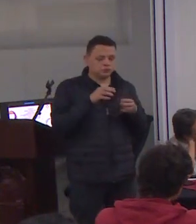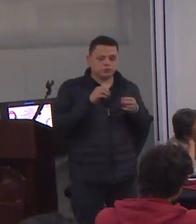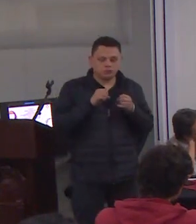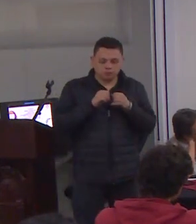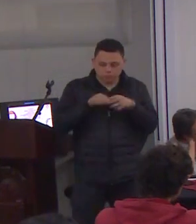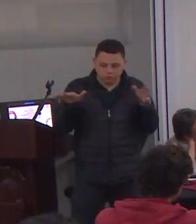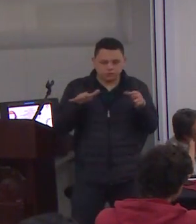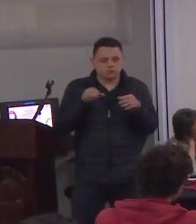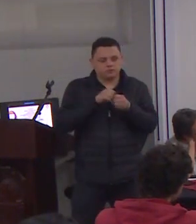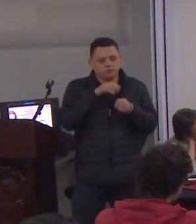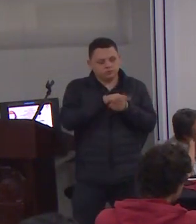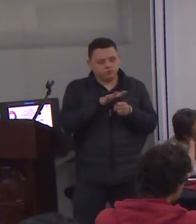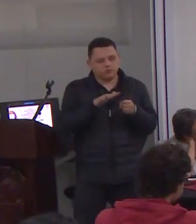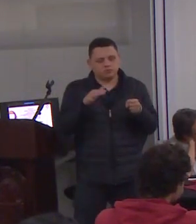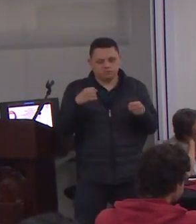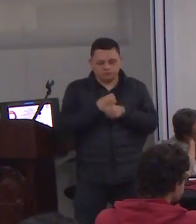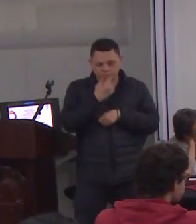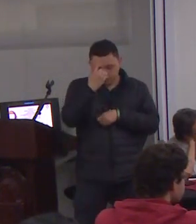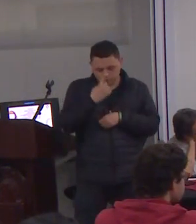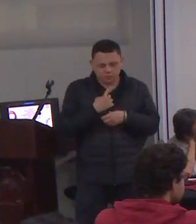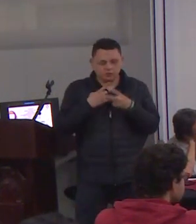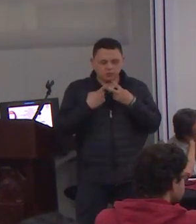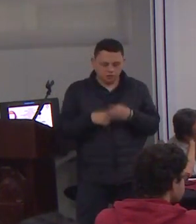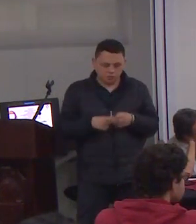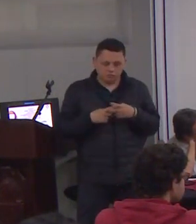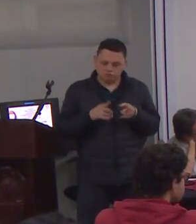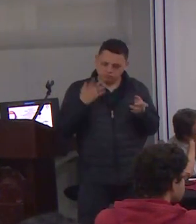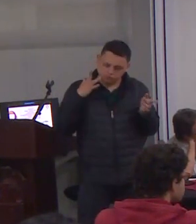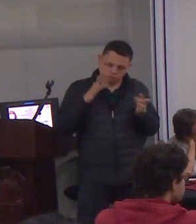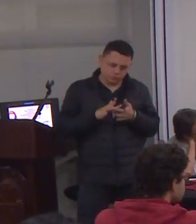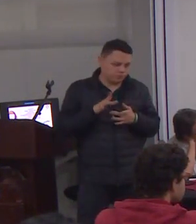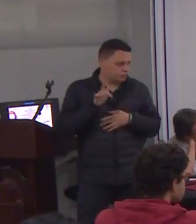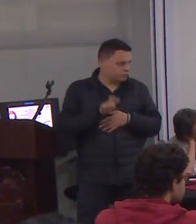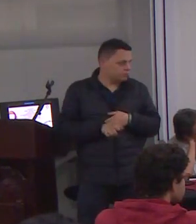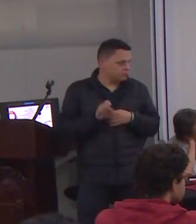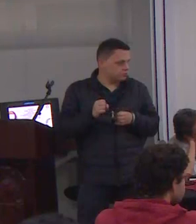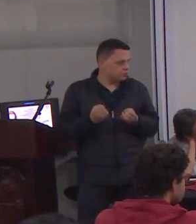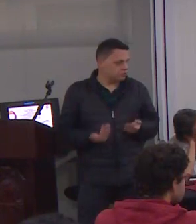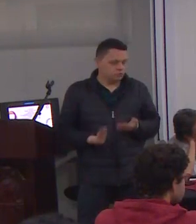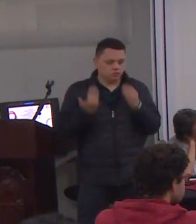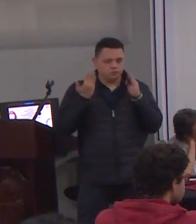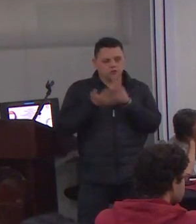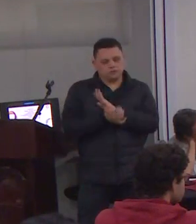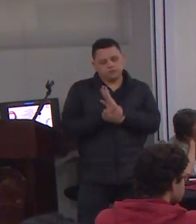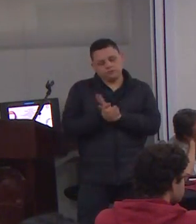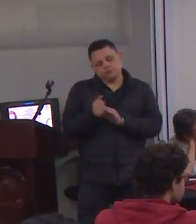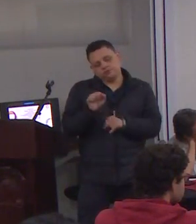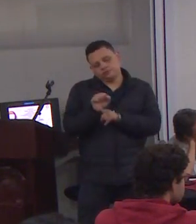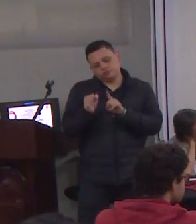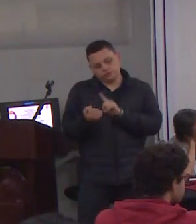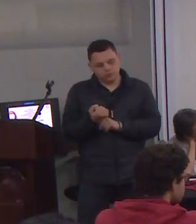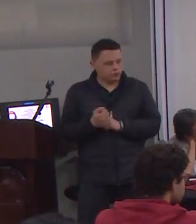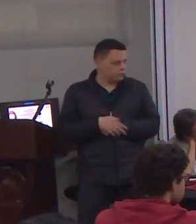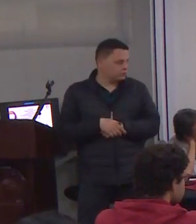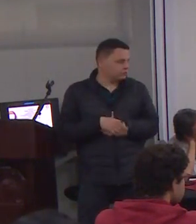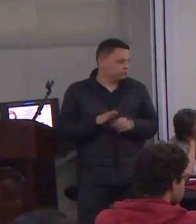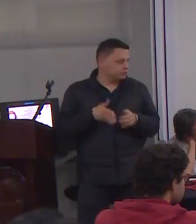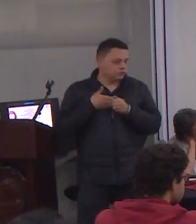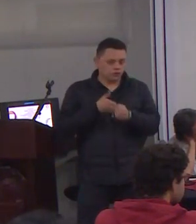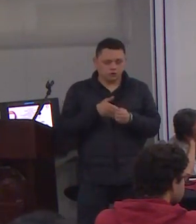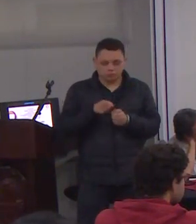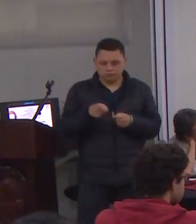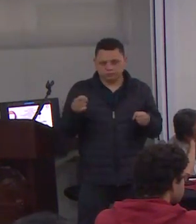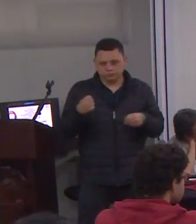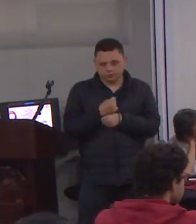talleres unas formaciones muy específicas que permiten digamos como favorecer esas habilidades sociales y orientadas hacia el